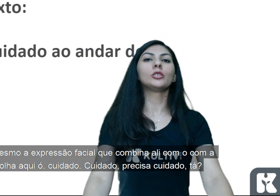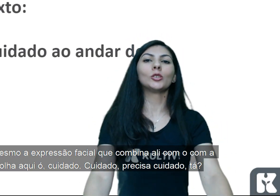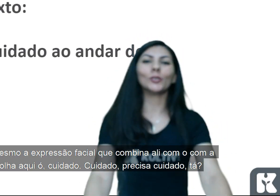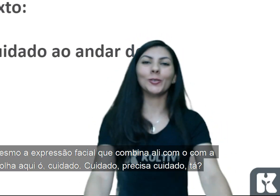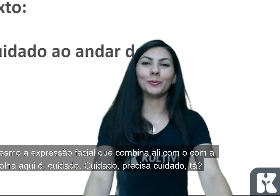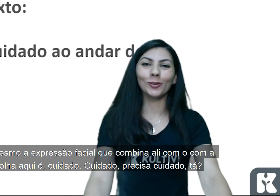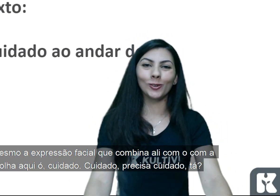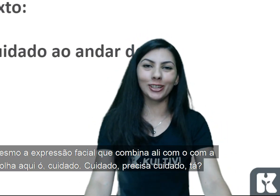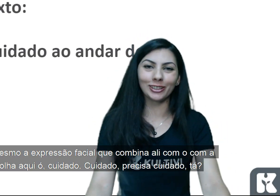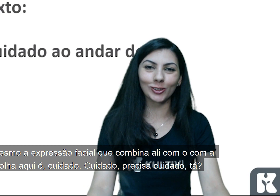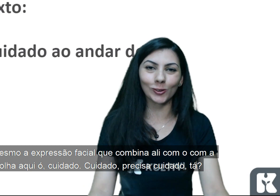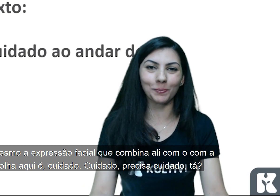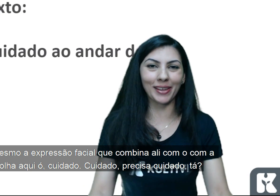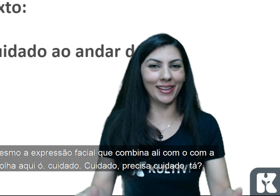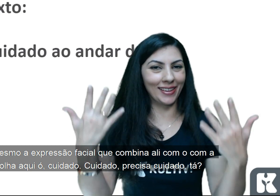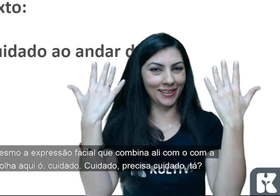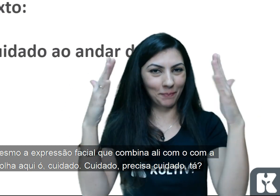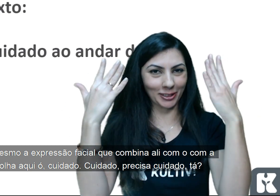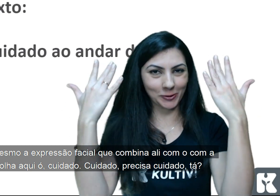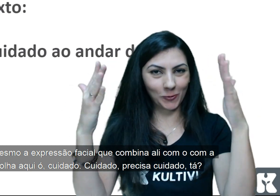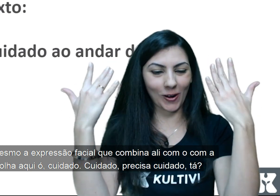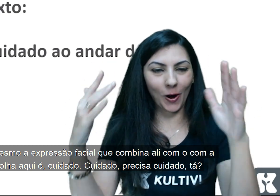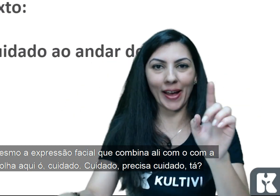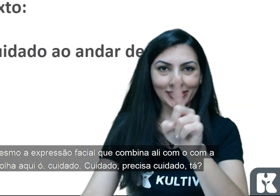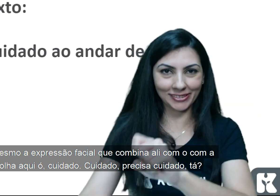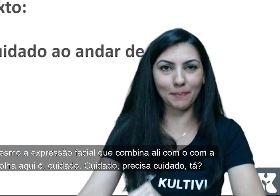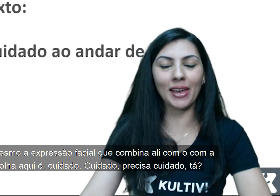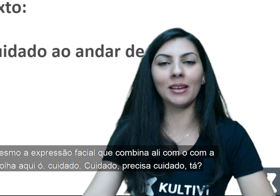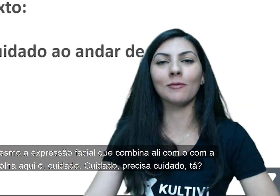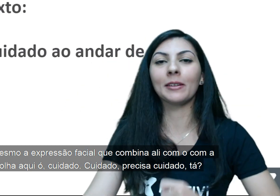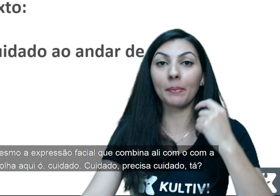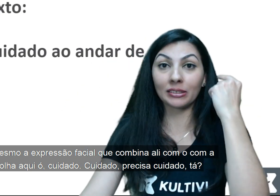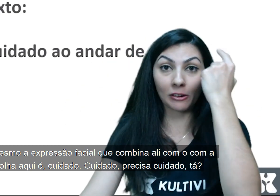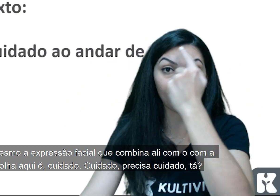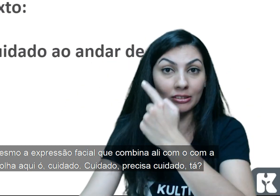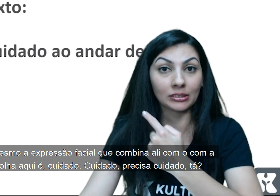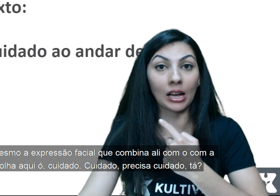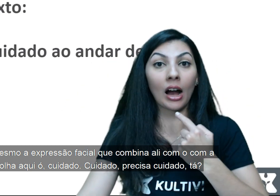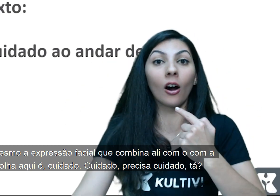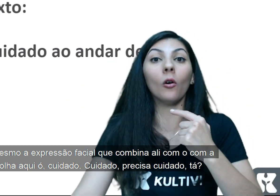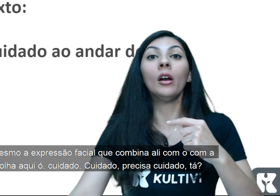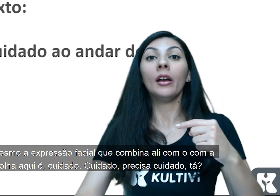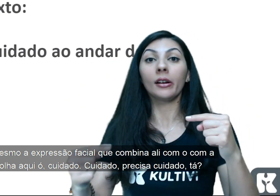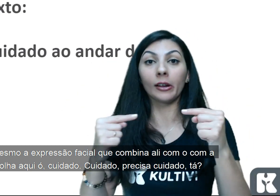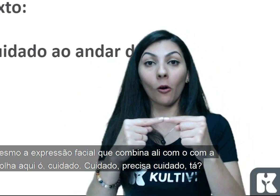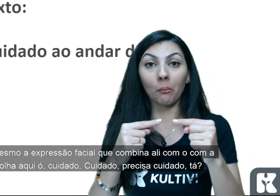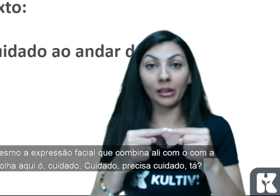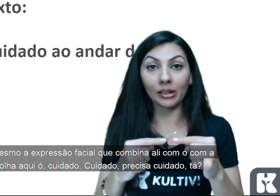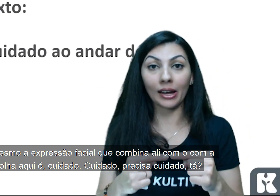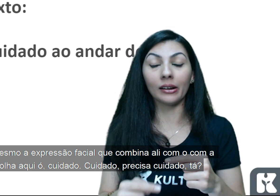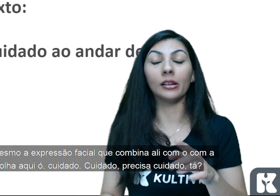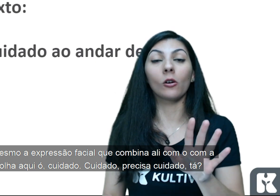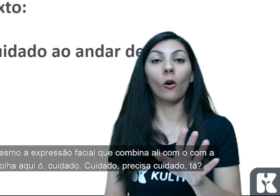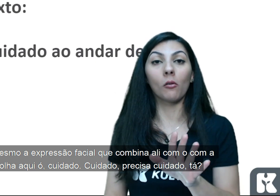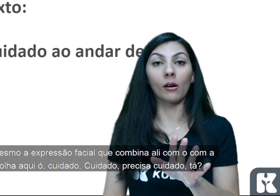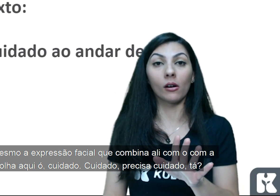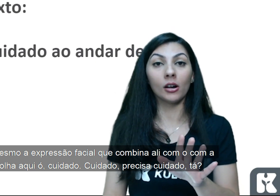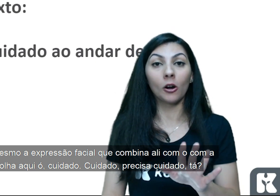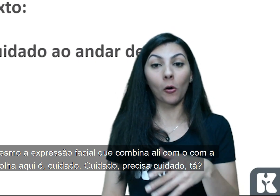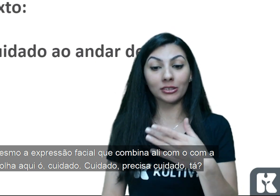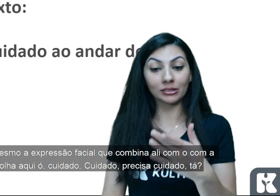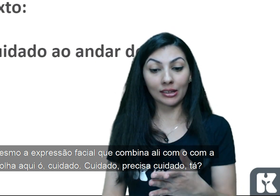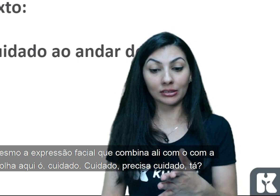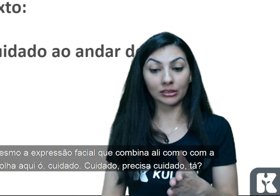Isso. Muito bem, pessoal. É assim mesmo. A expressão facial que combina ali com